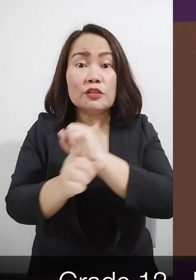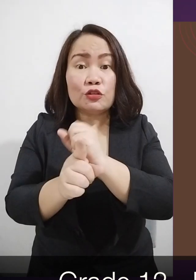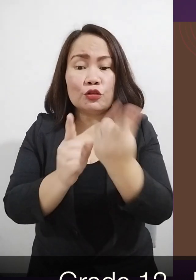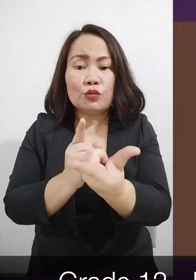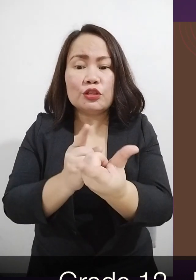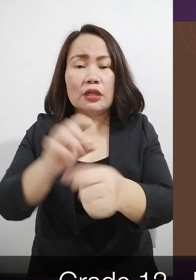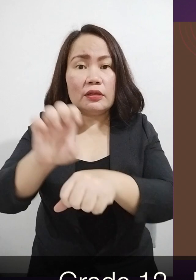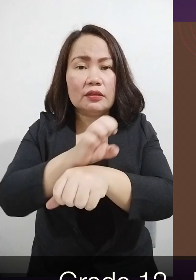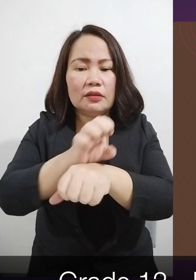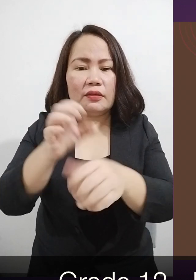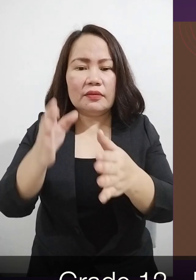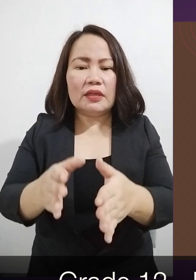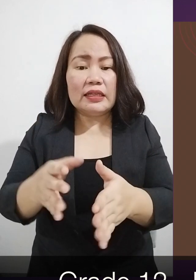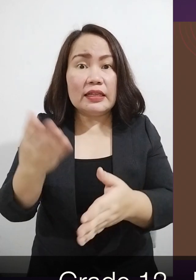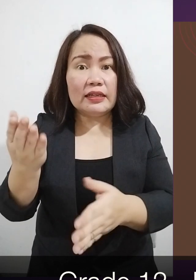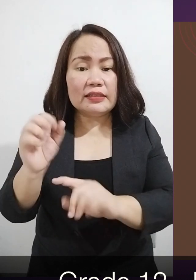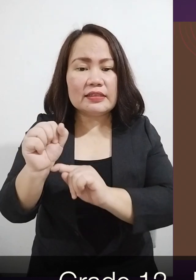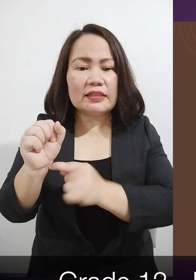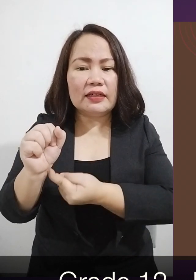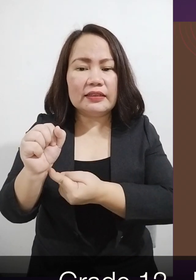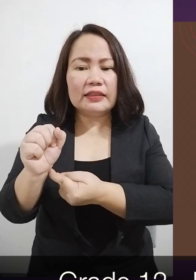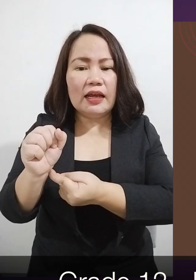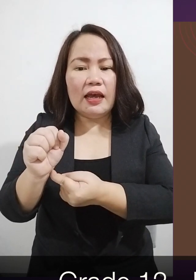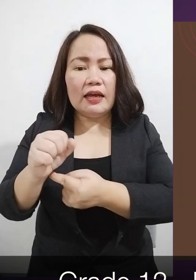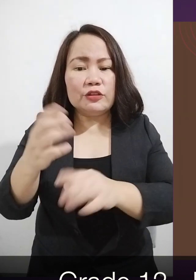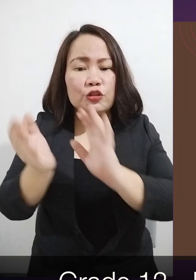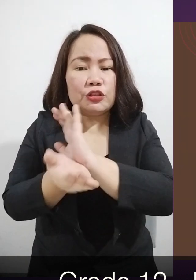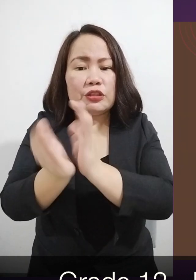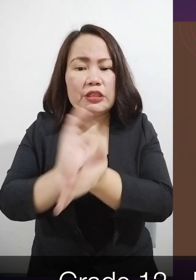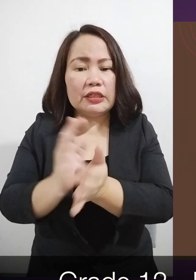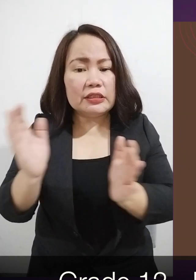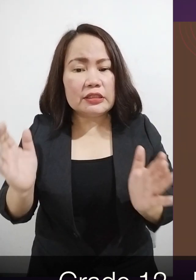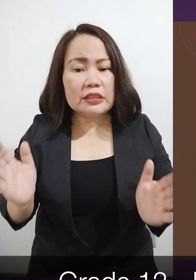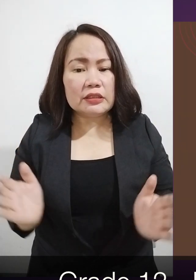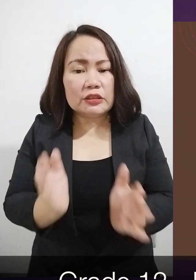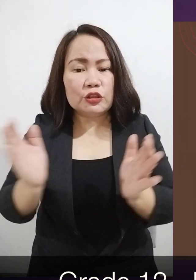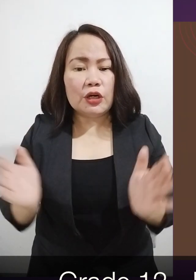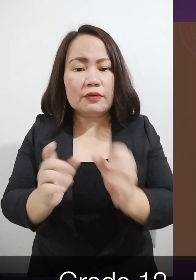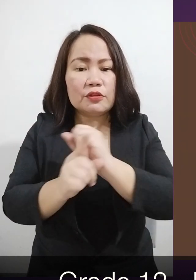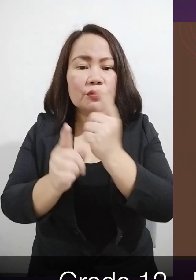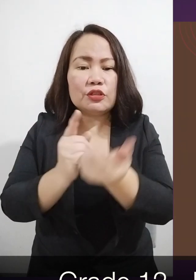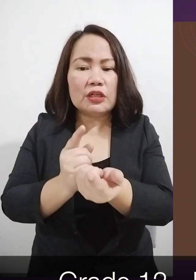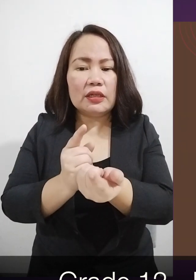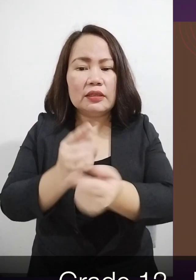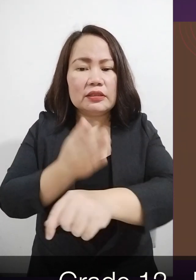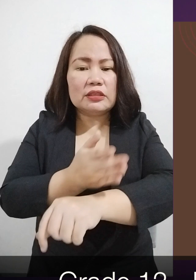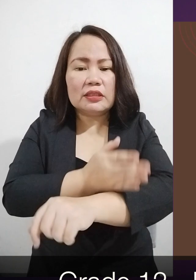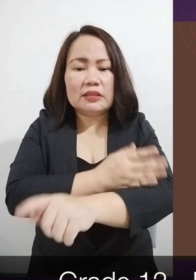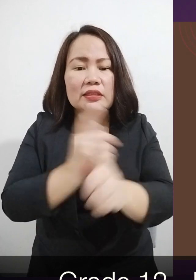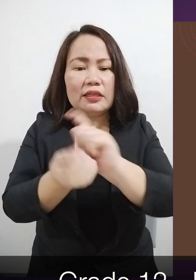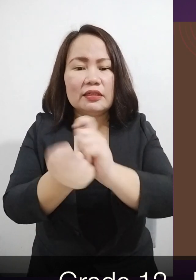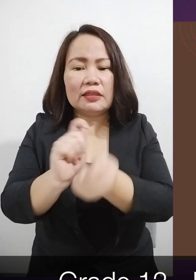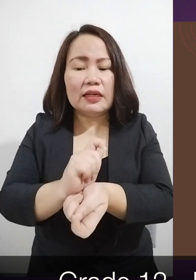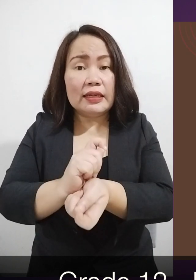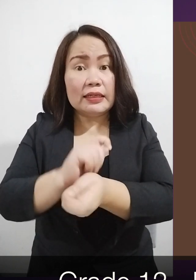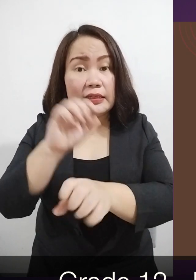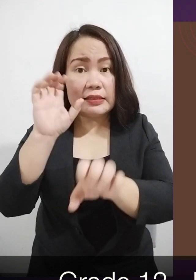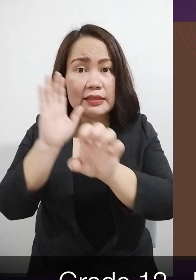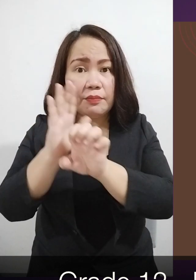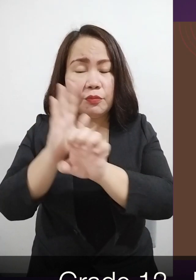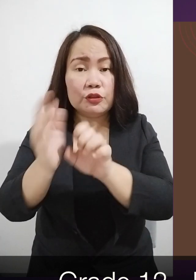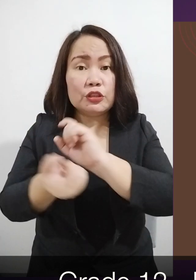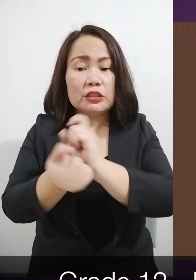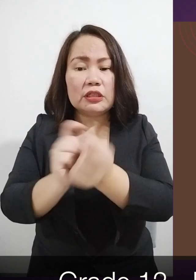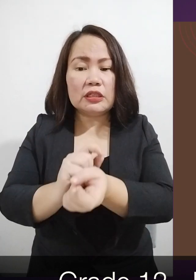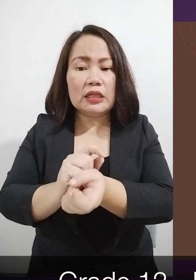Sila ang mga nagpasimula ng mga pagbabago at nagtutulak ng panlipunan na pagbabago at pagbabago sa iba markang piwety ibang larangan tulad